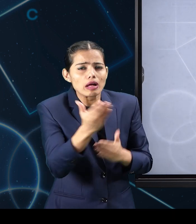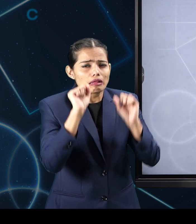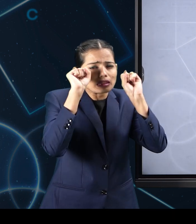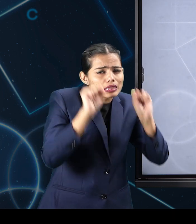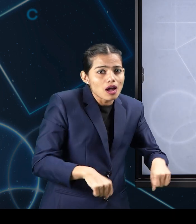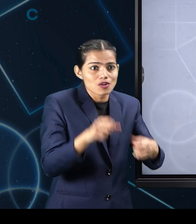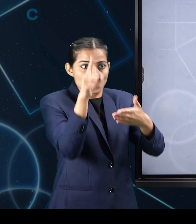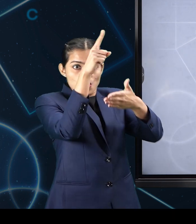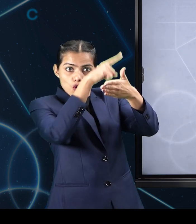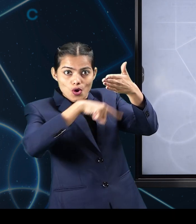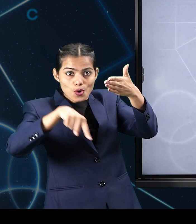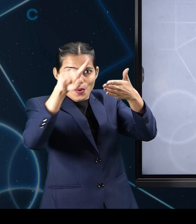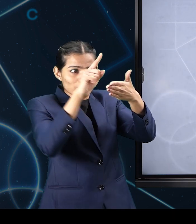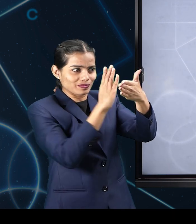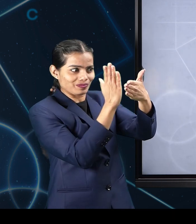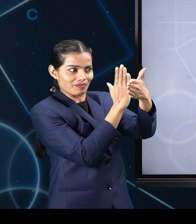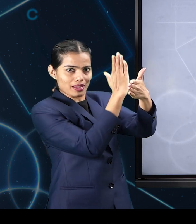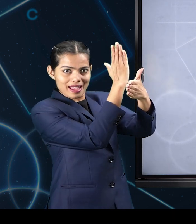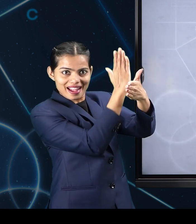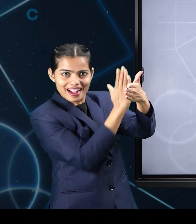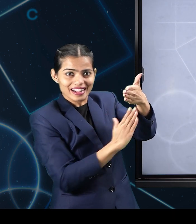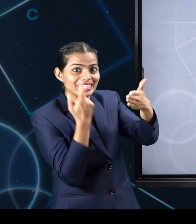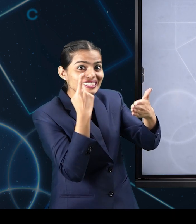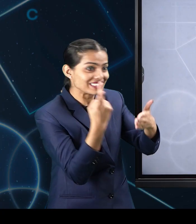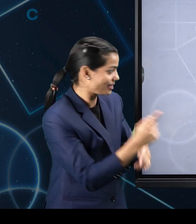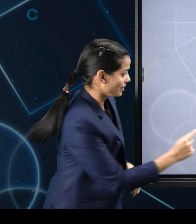1 वे गौर प्रतिच्छेद हो सकते हैं।